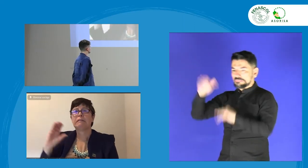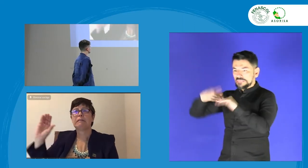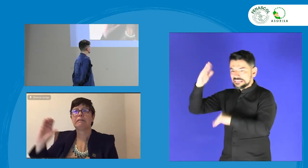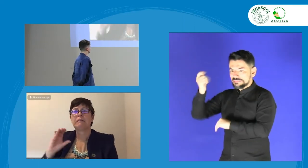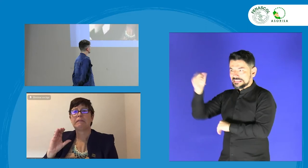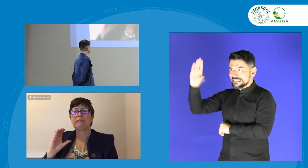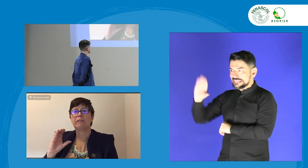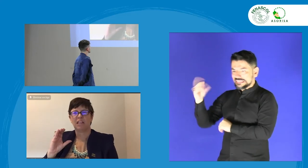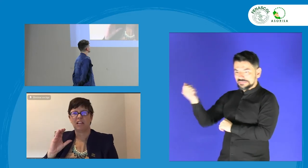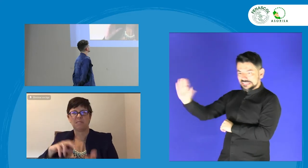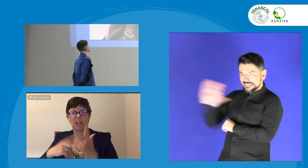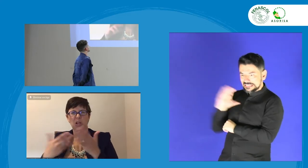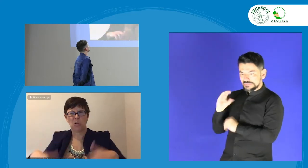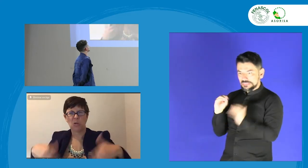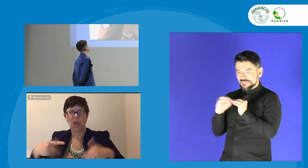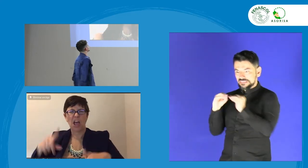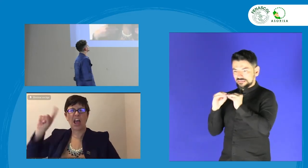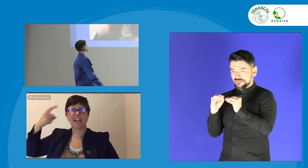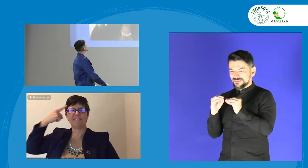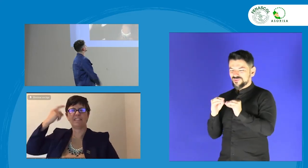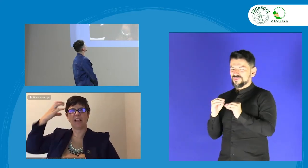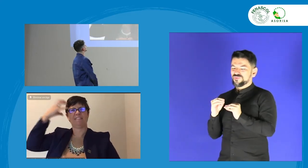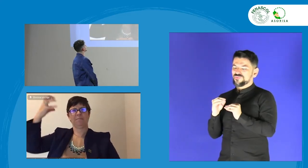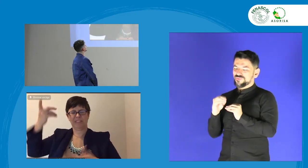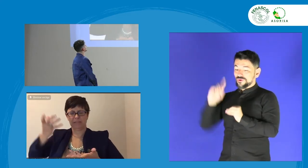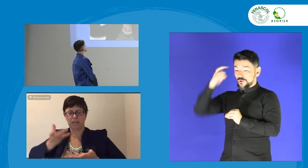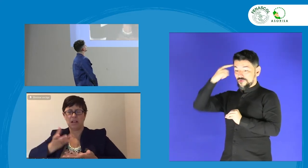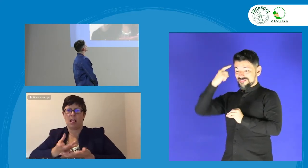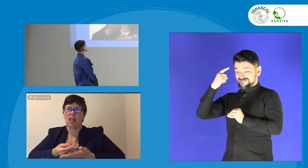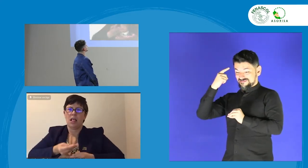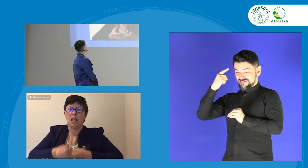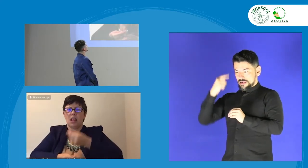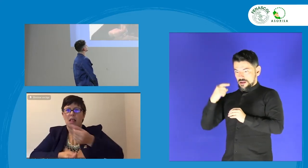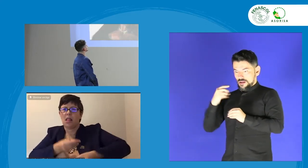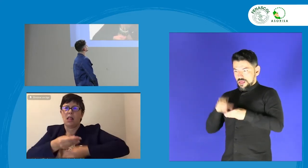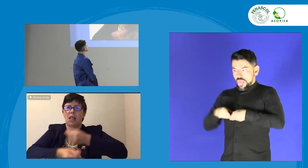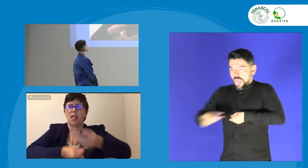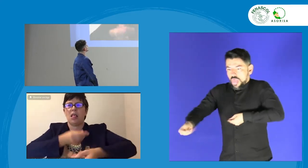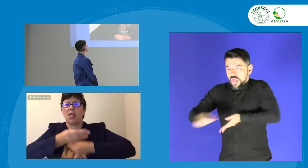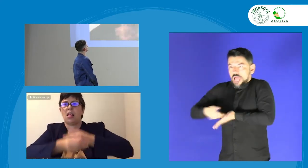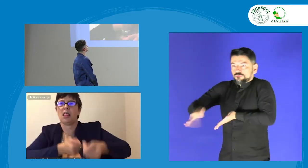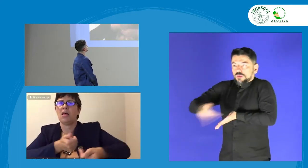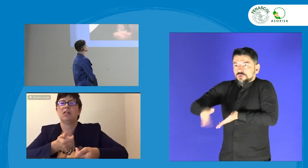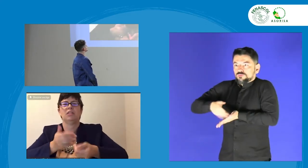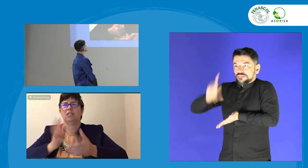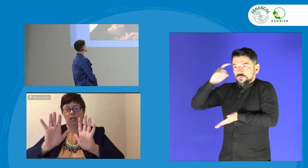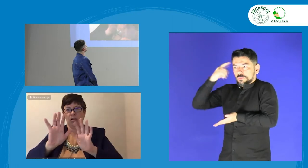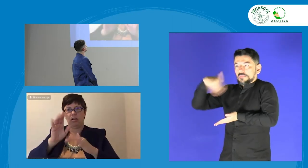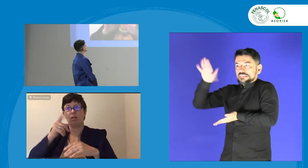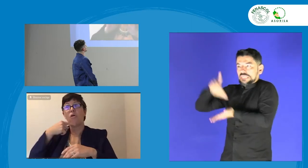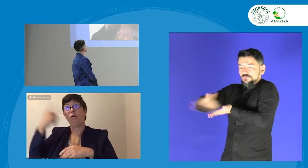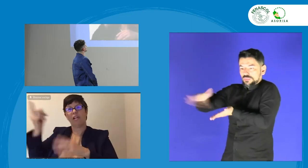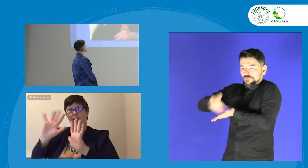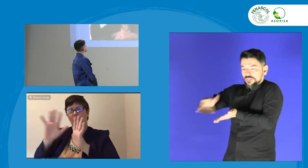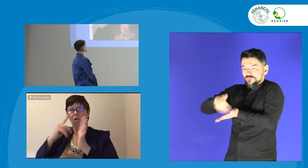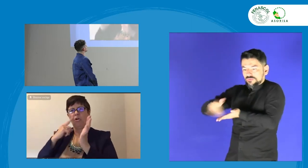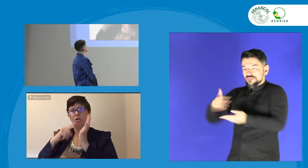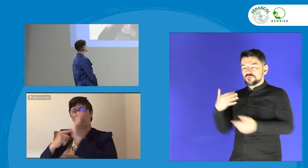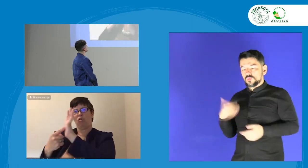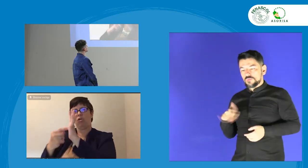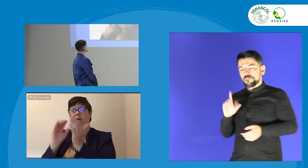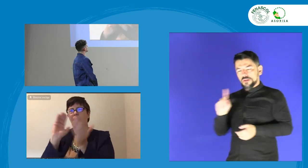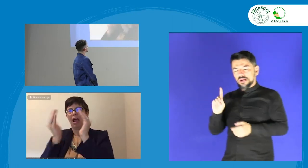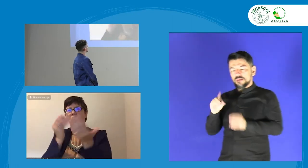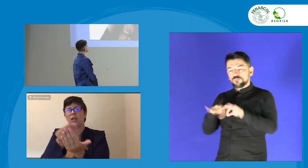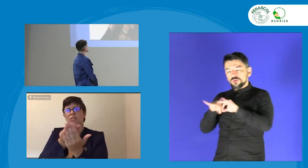y pedirle los fondos a gobierno. Muchas veces lo que los gobiernos dicen, no, pero es que estamos dando demasiados fondos